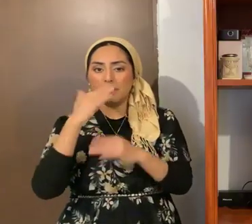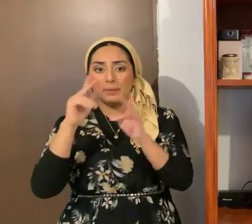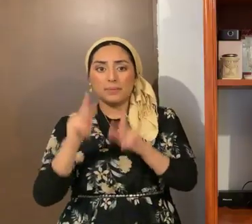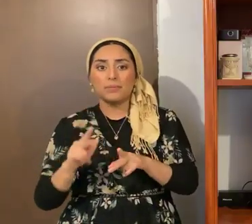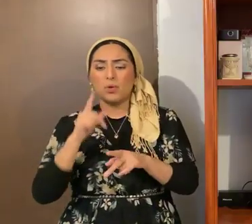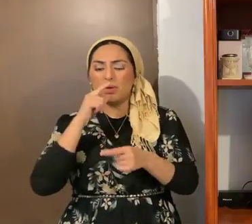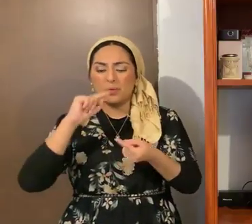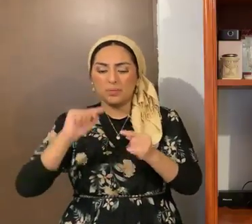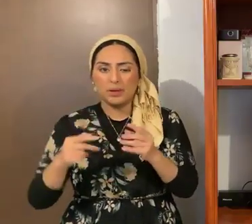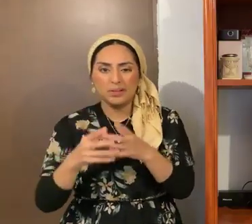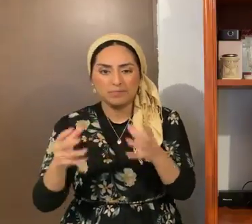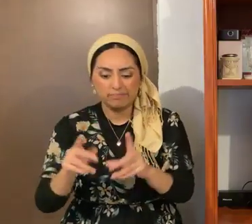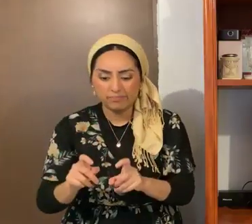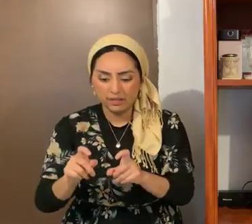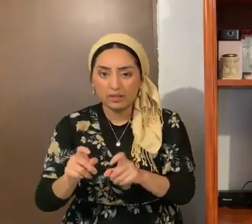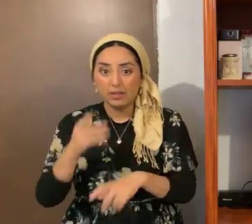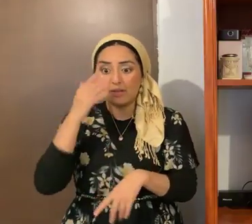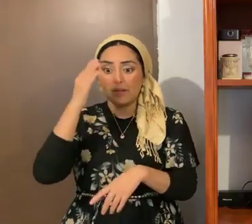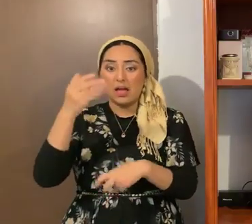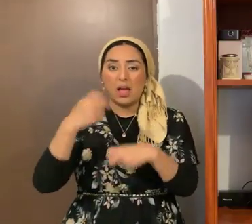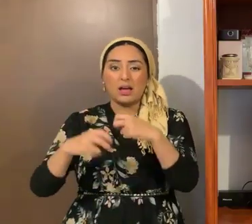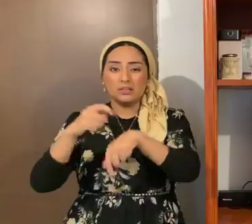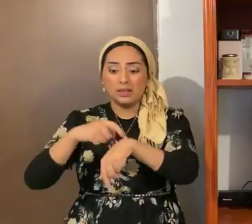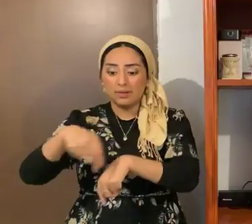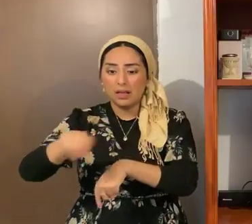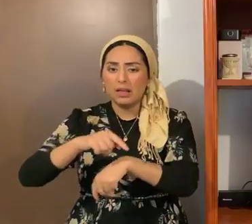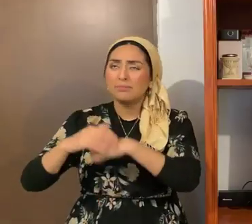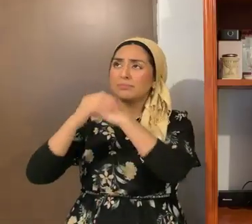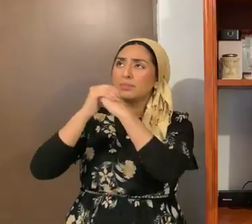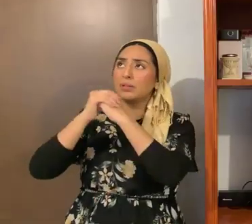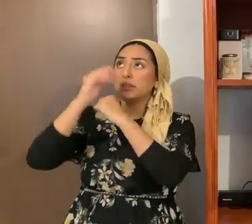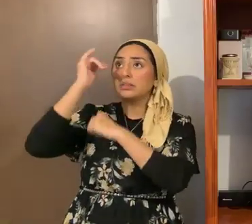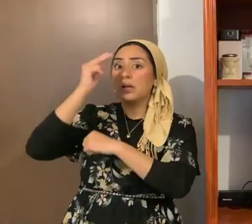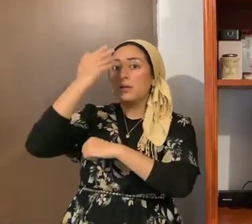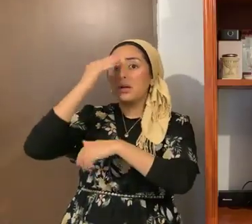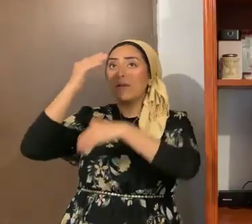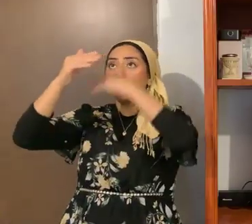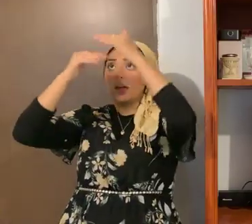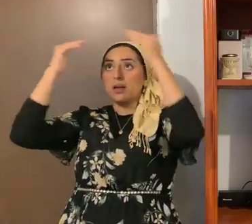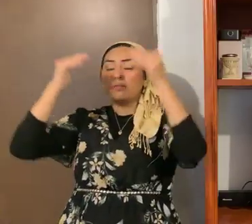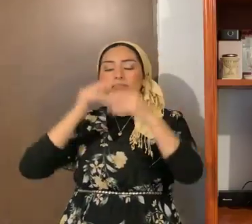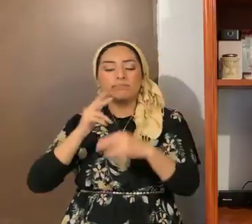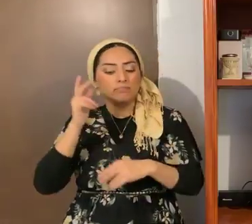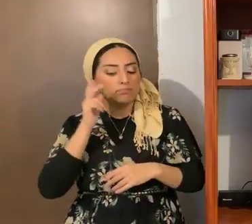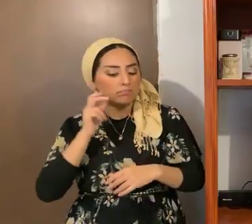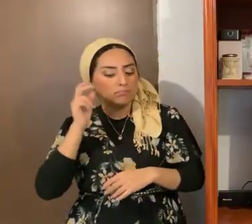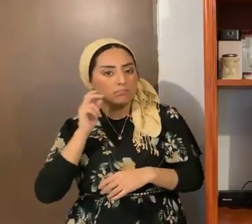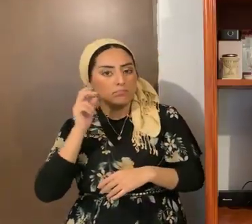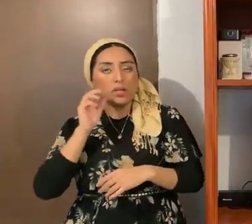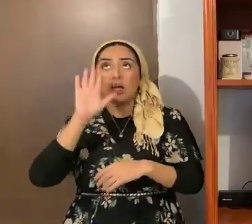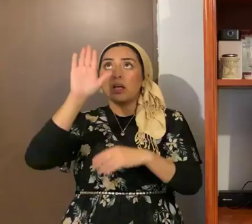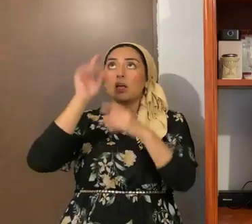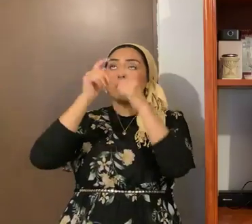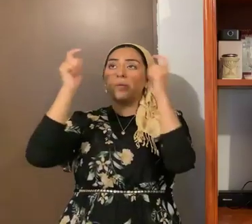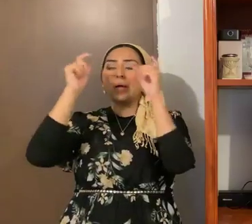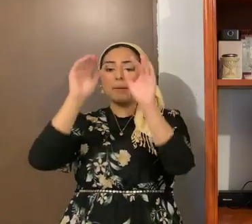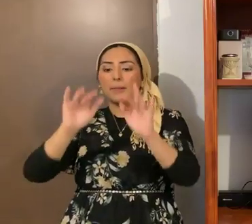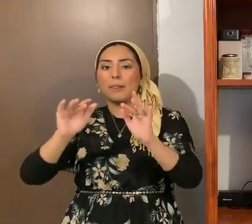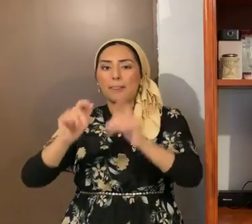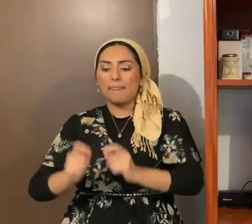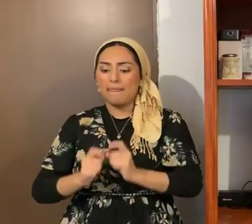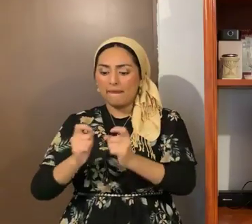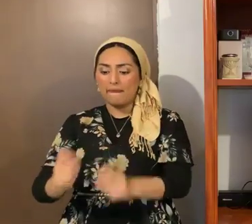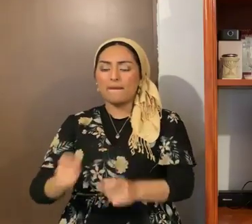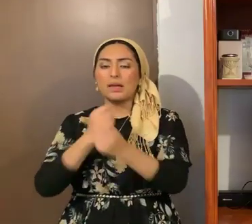los afligieron, pero en el tiempo de su tribulación clamaron a ti, y tú desde los cielos los oíste, y según tu grande compasión les